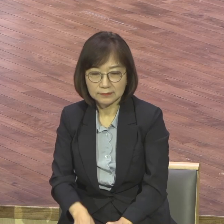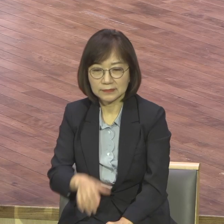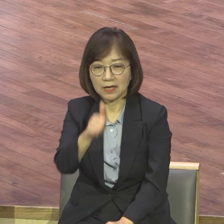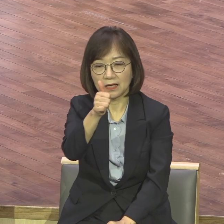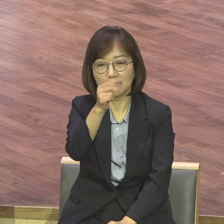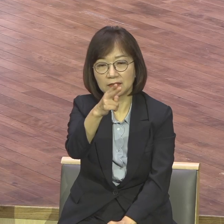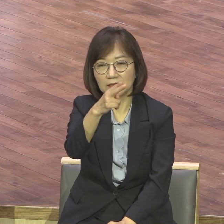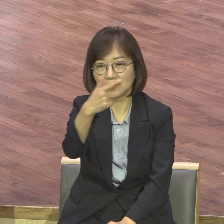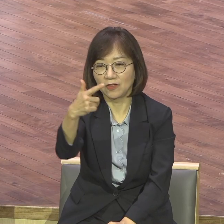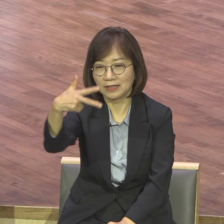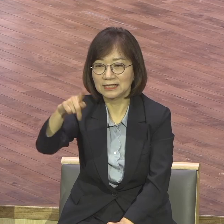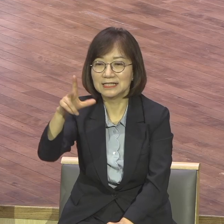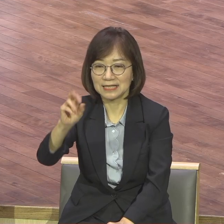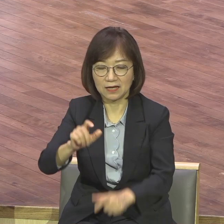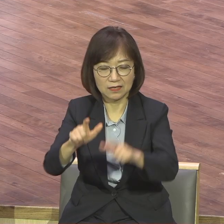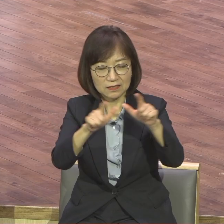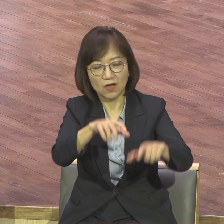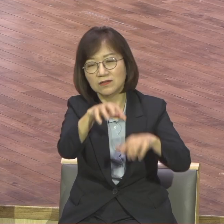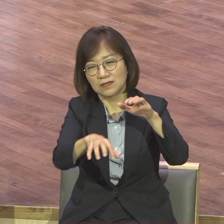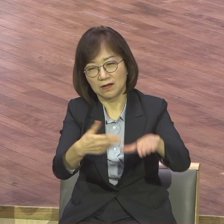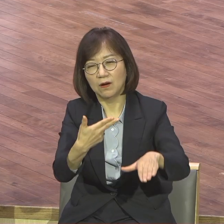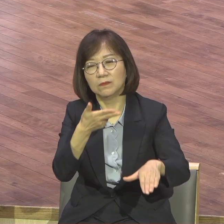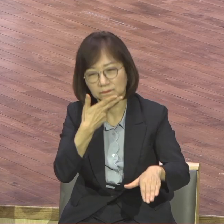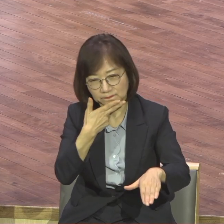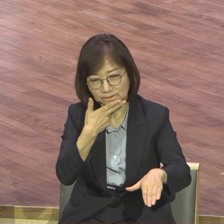현장이 없어서 그래요. 현장.